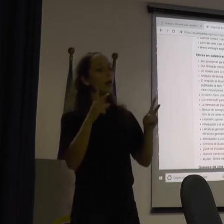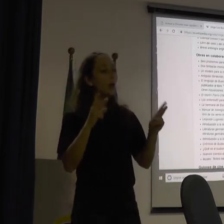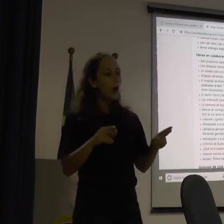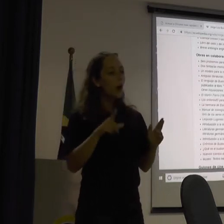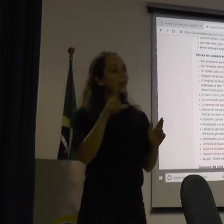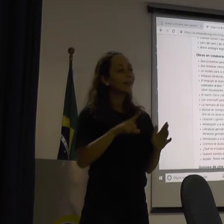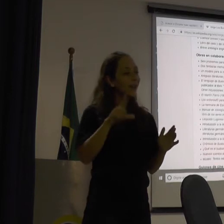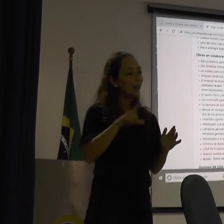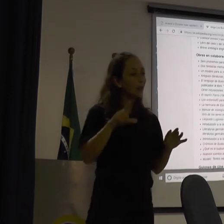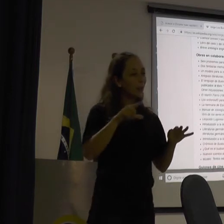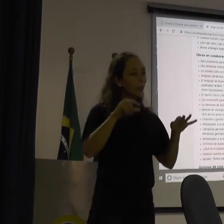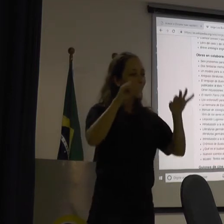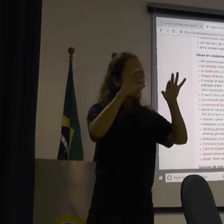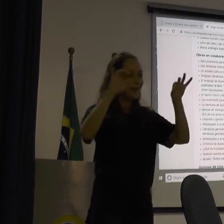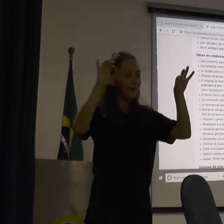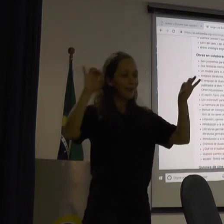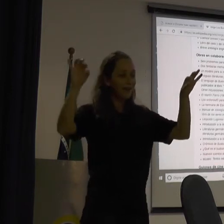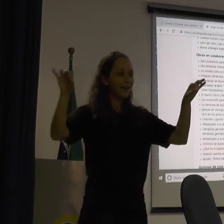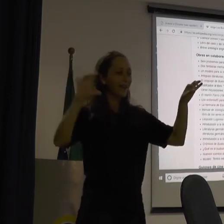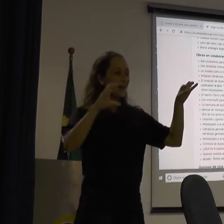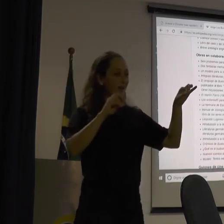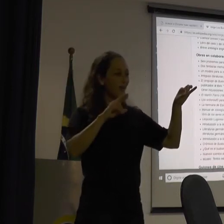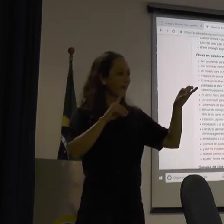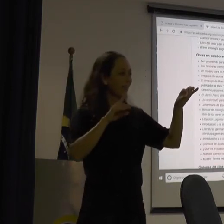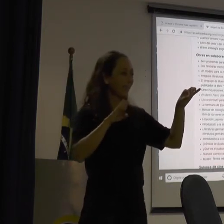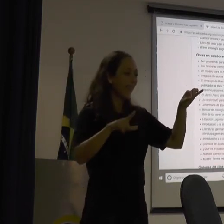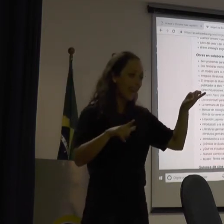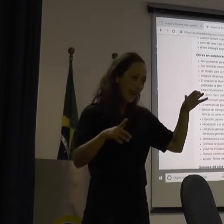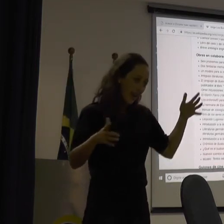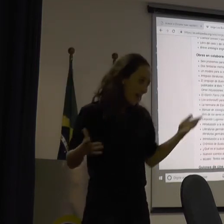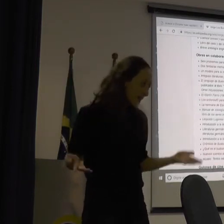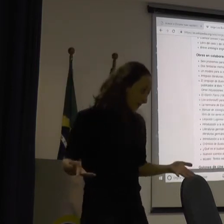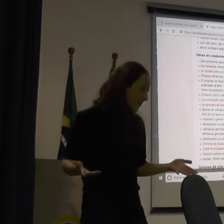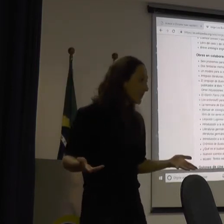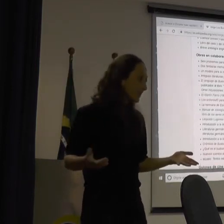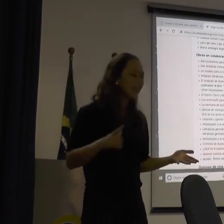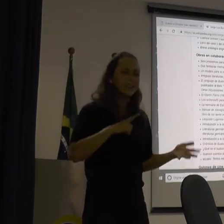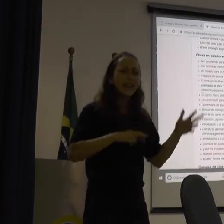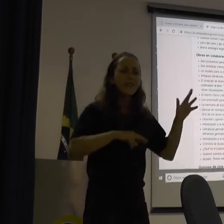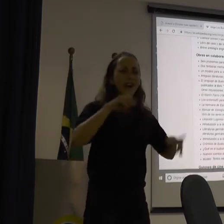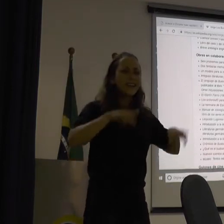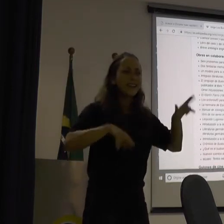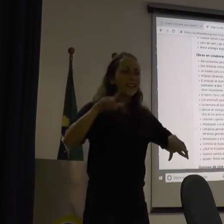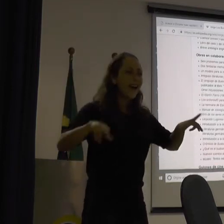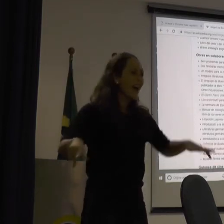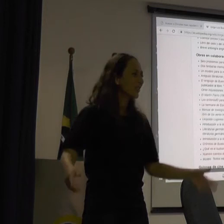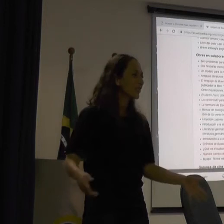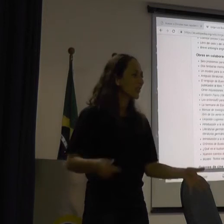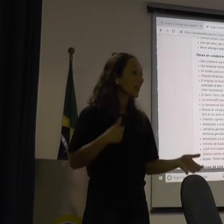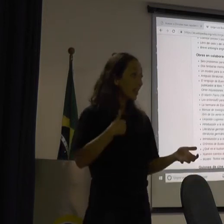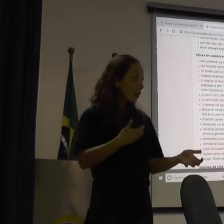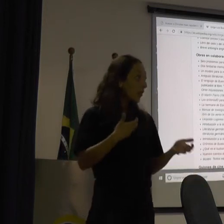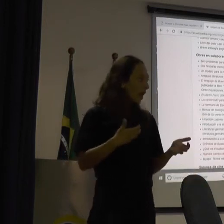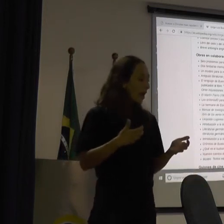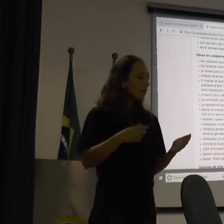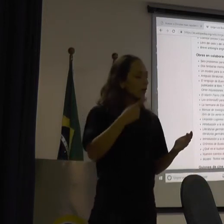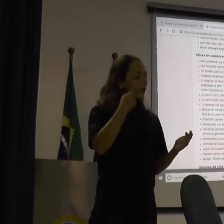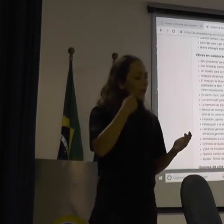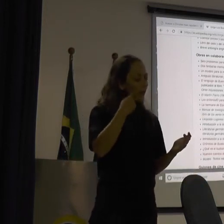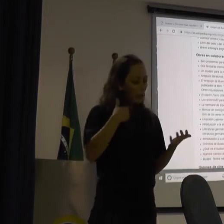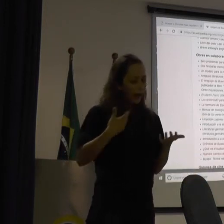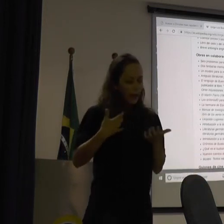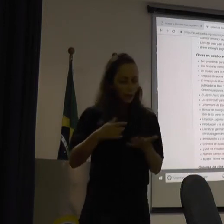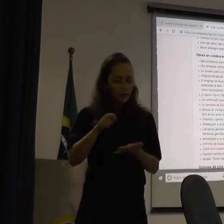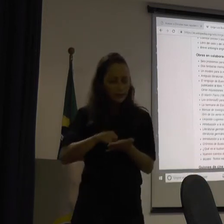né? Você tem todas as variedades. Para mim, né? Para o que estou querendo escrever, é muito melhor eu ler a Ilíada traduzida